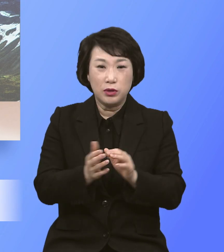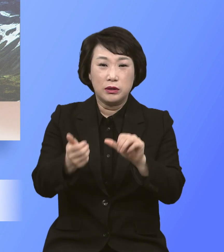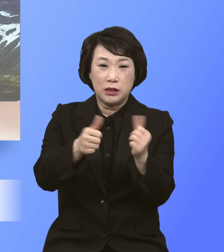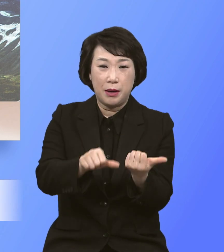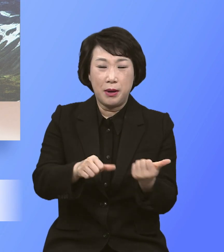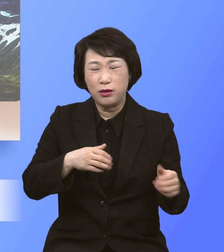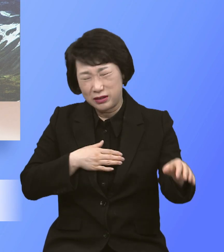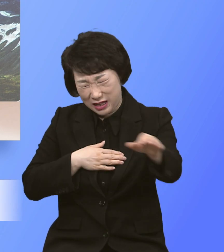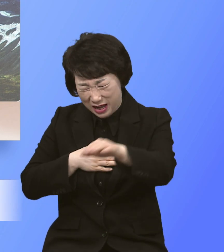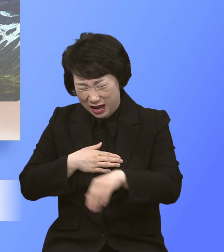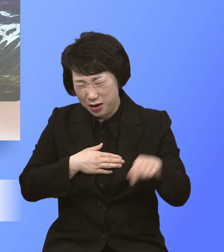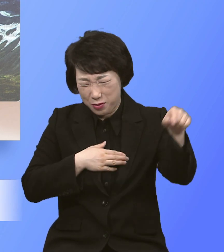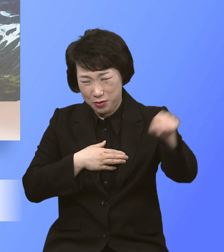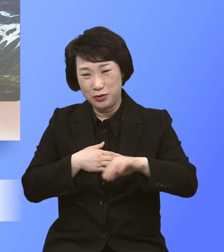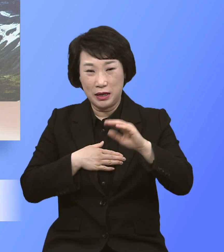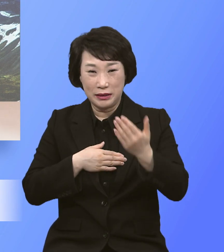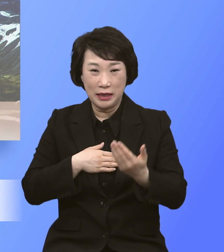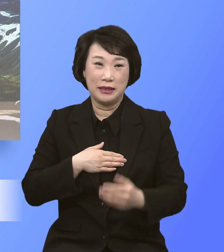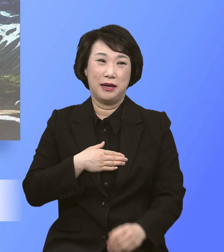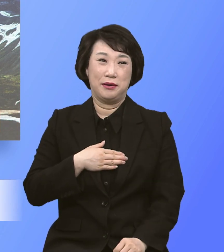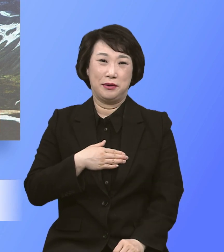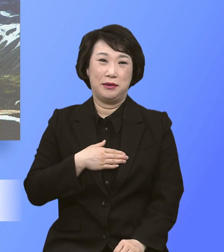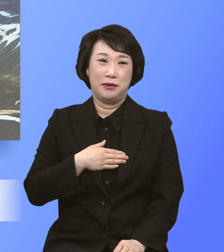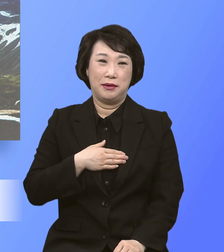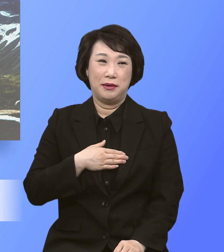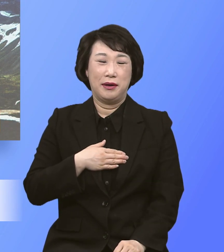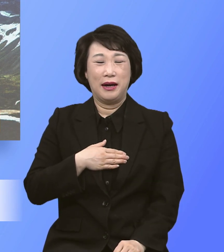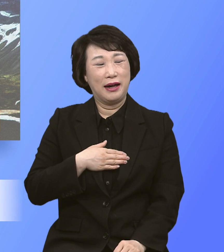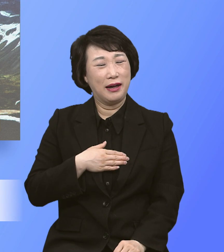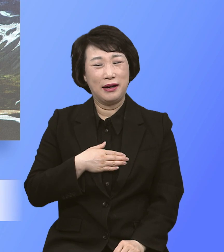모든 사람에게 이르렀느니라.